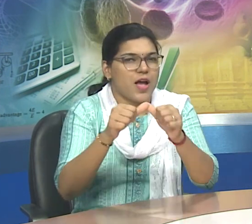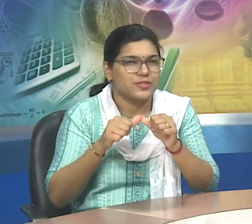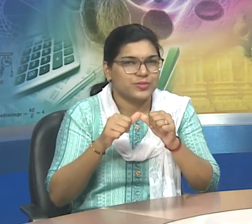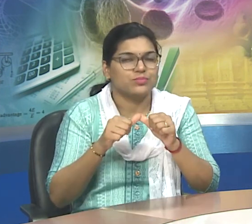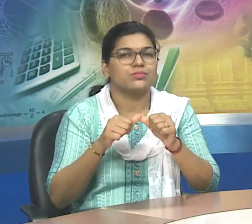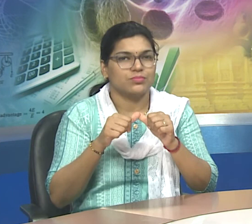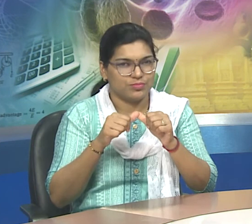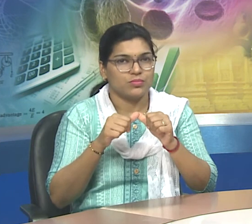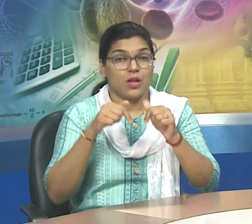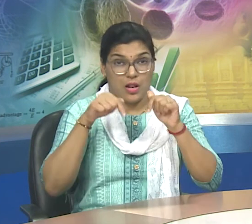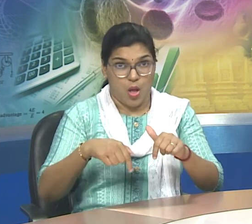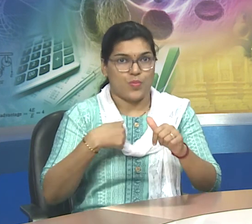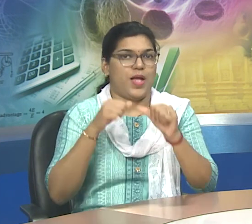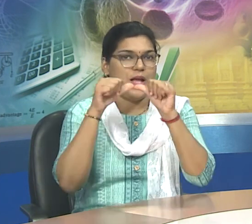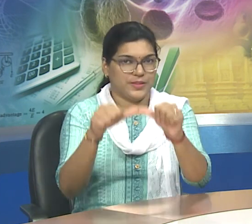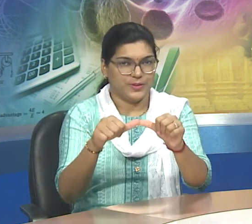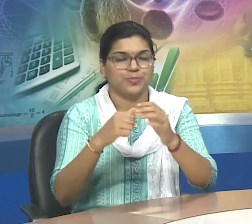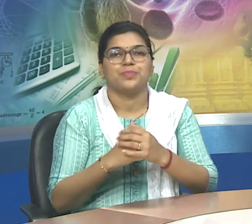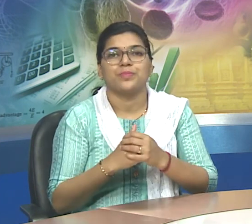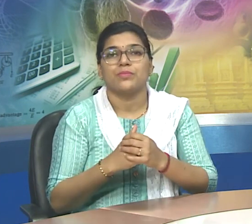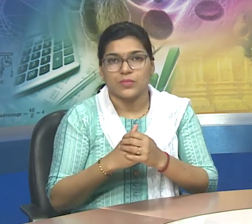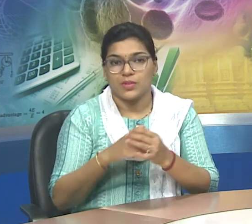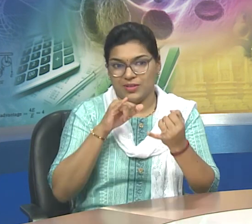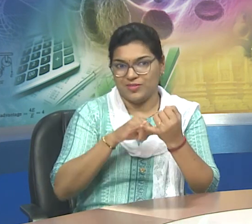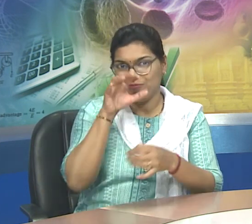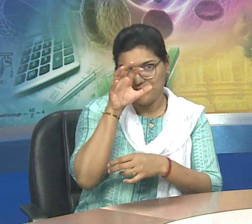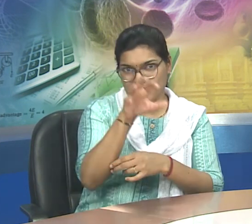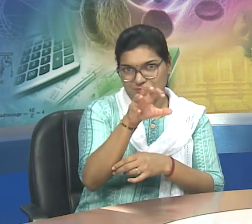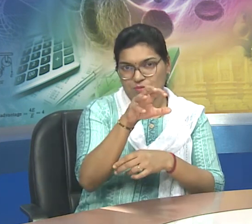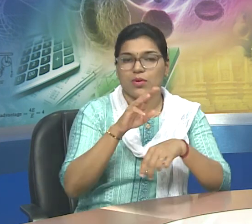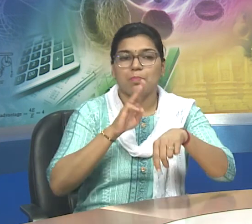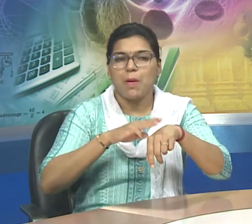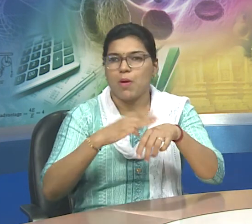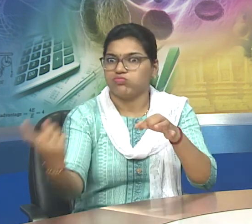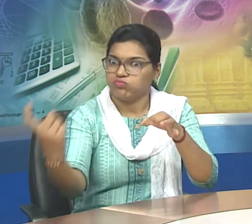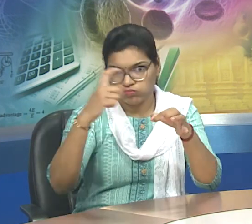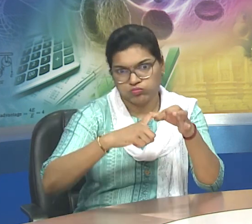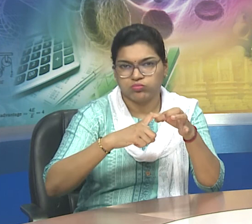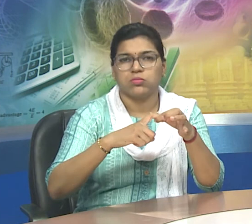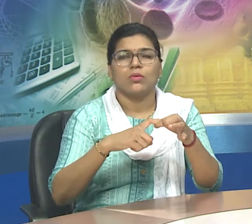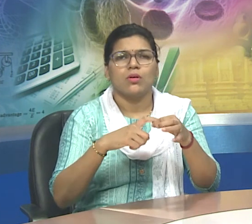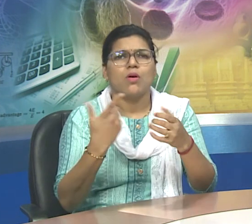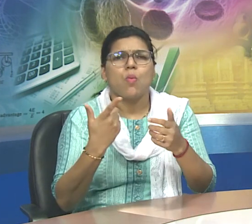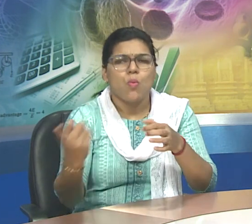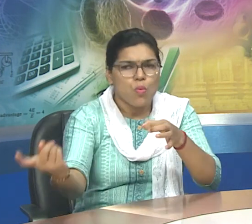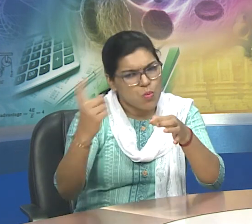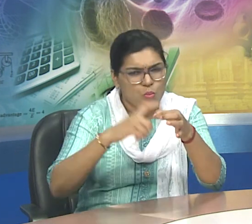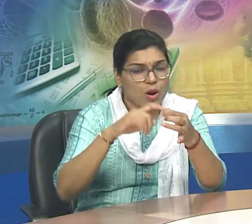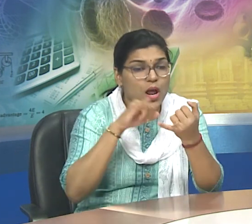वॉलंटरी अर्थात आप इच्छा से कर सकते हैं, और दूसरा है कंपल्सरी मतलब आपको ज़रूरी उसमें शामिल होना है। तो